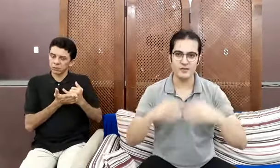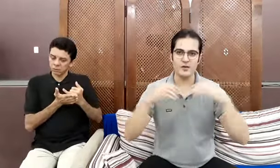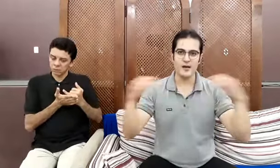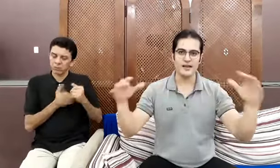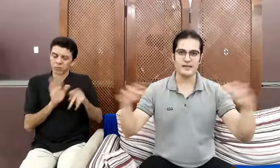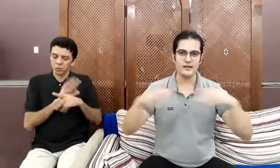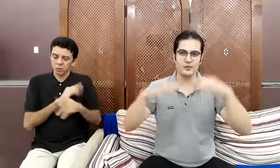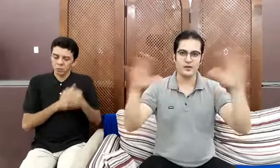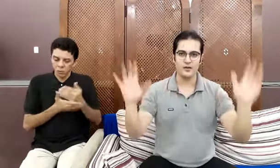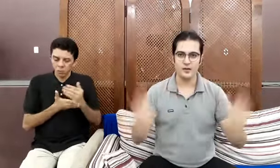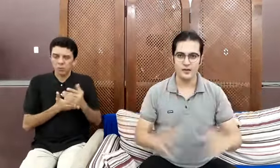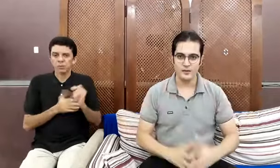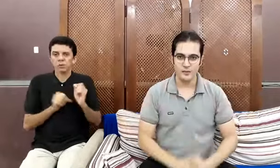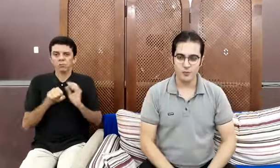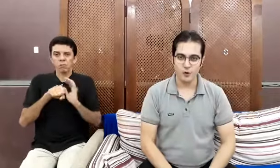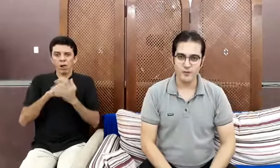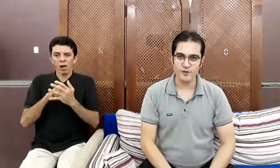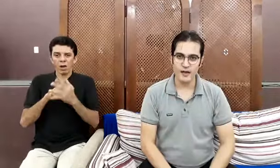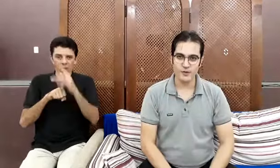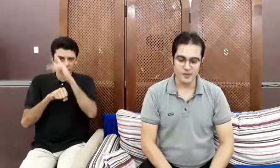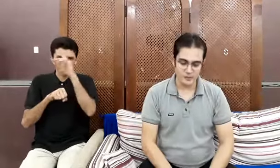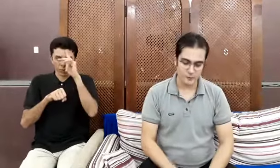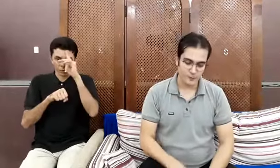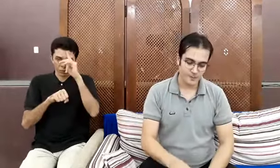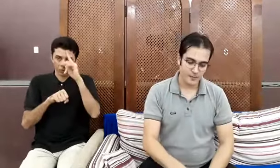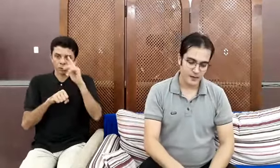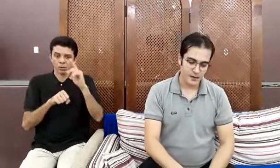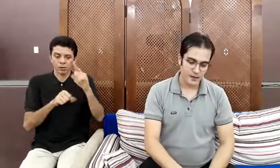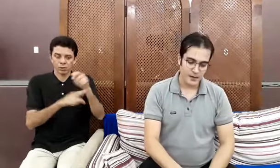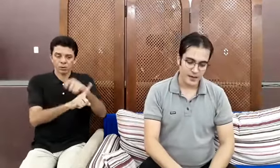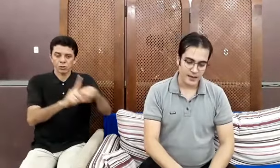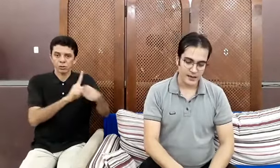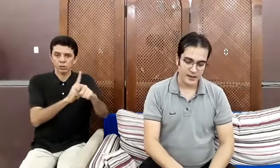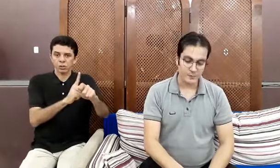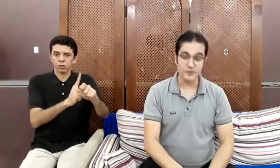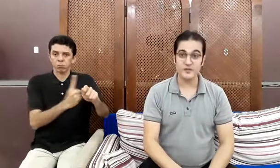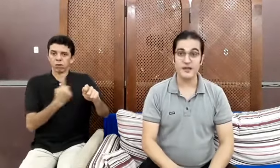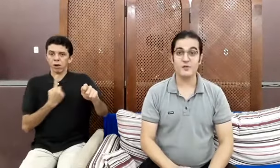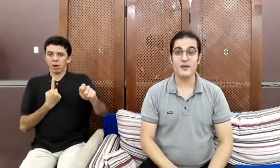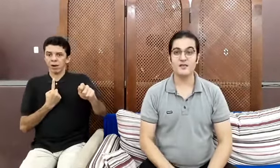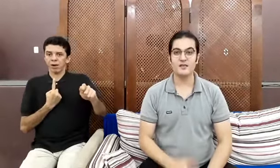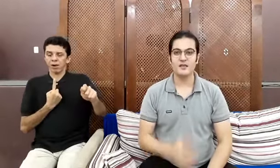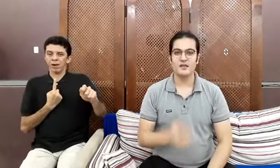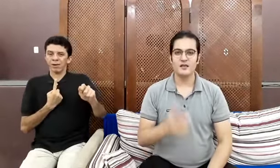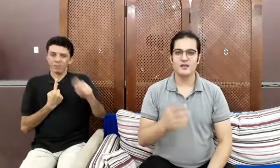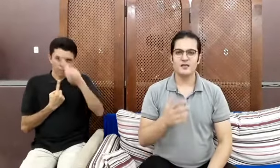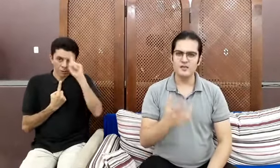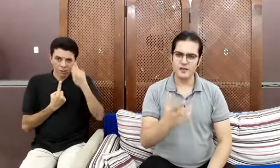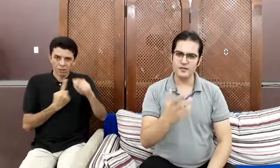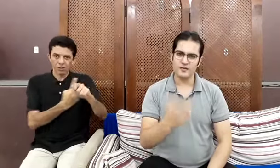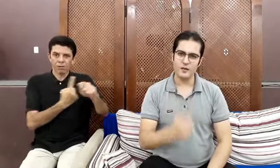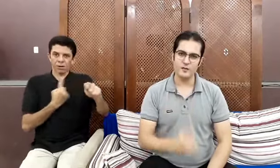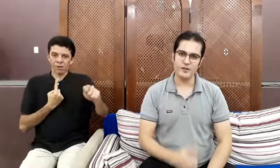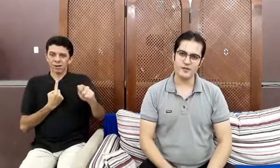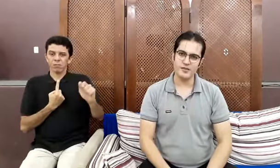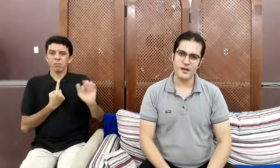isolamento, essa quarentena, o nome que for dado a isso, as pessoas estavam mais